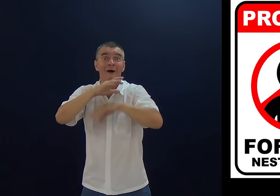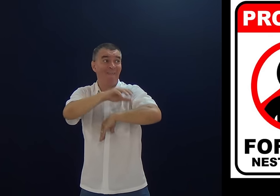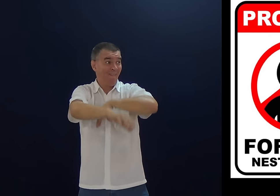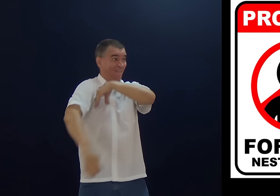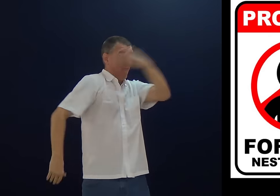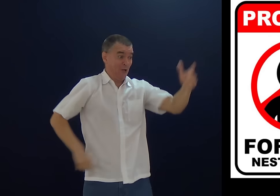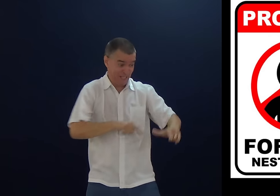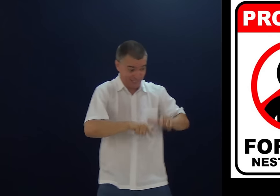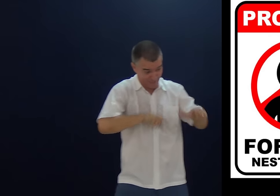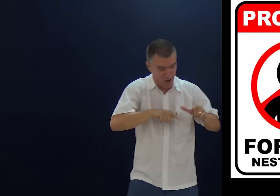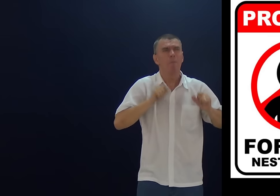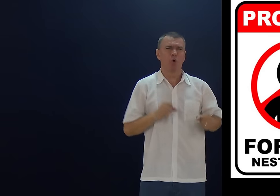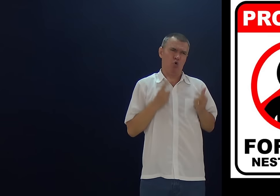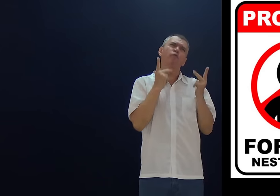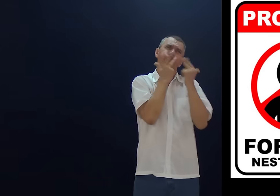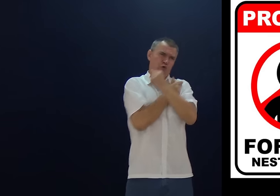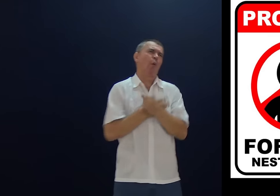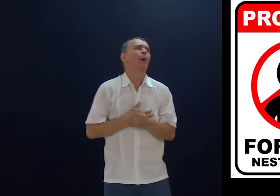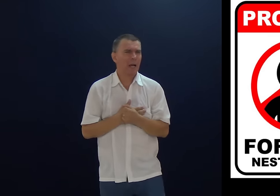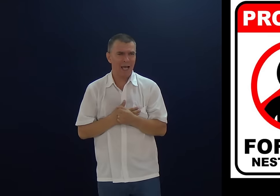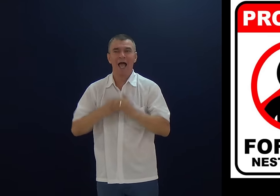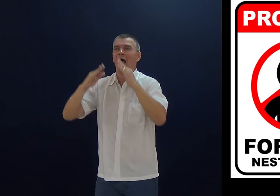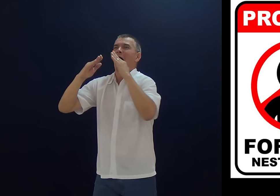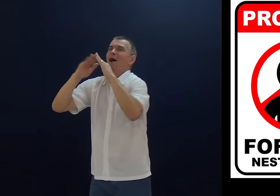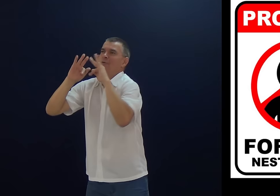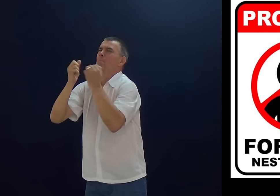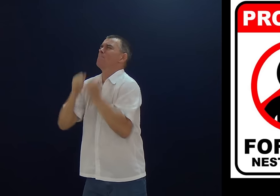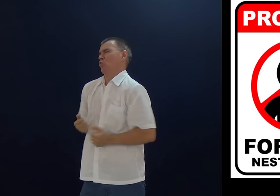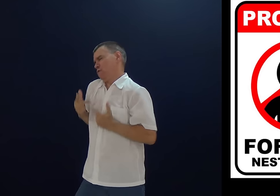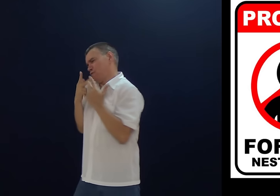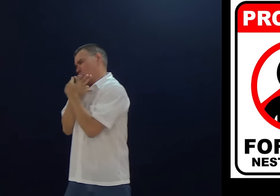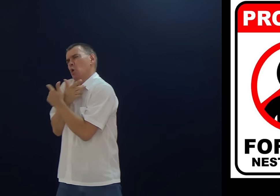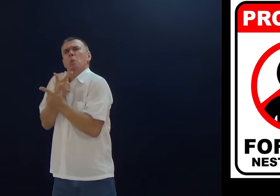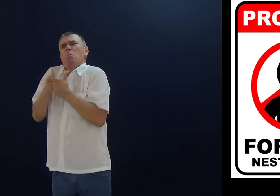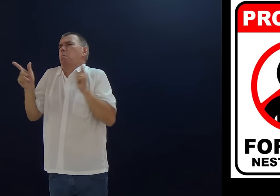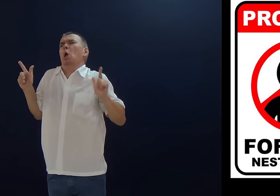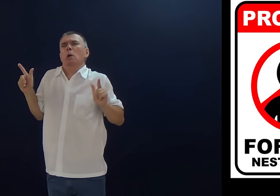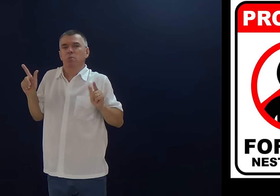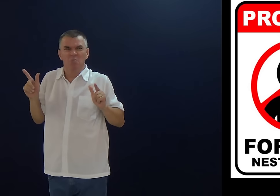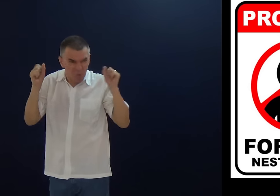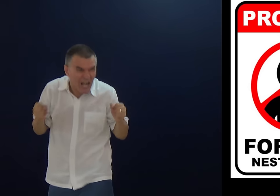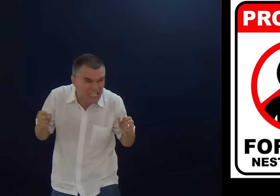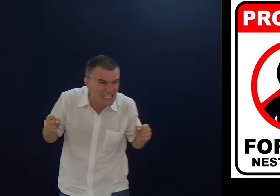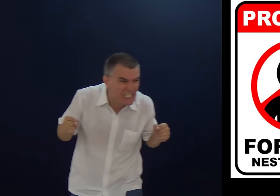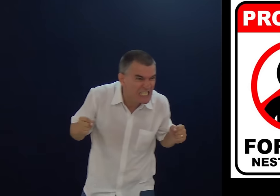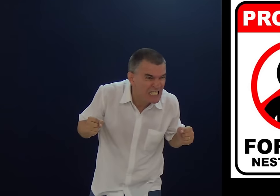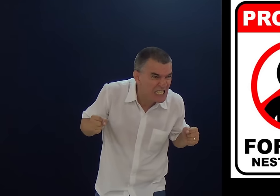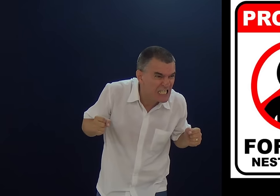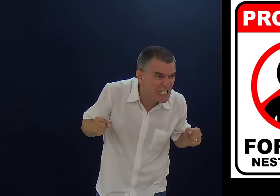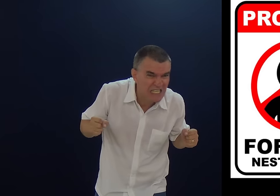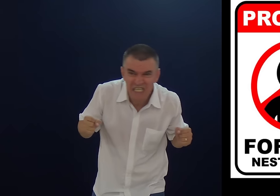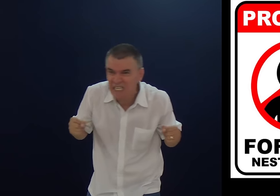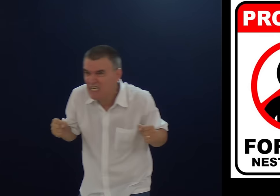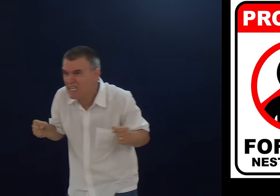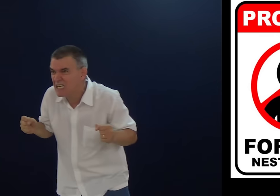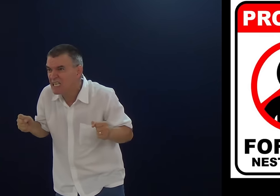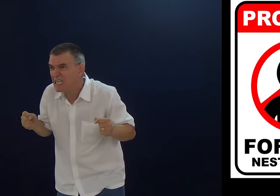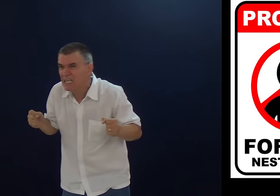aqui na igreja tá certo não vou fofocar Mas daí você fofoca em casa fofoca no trabalho lá não tem problema pode